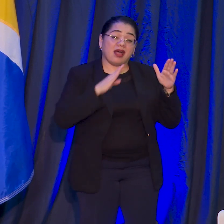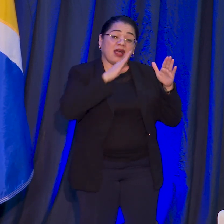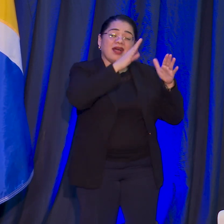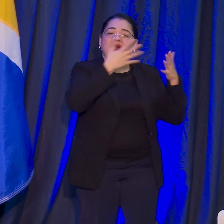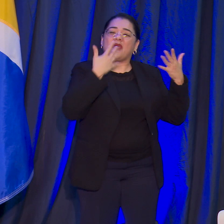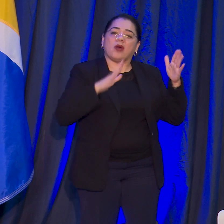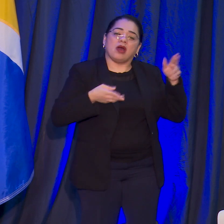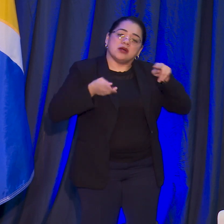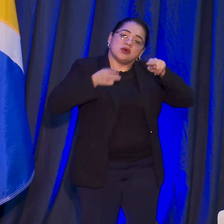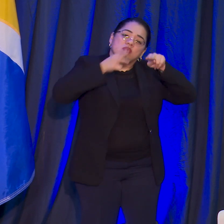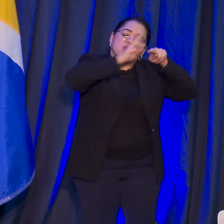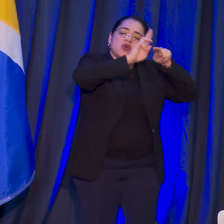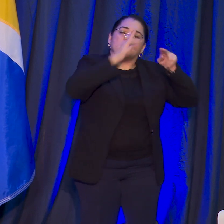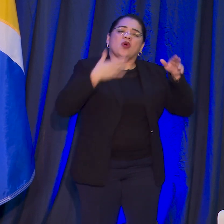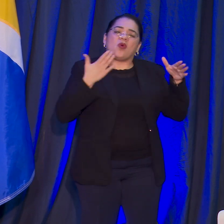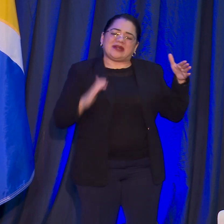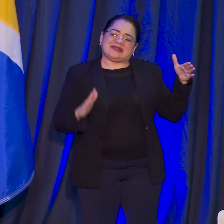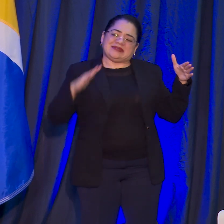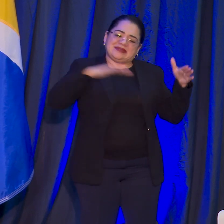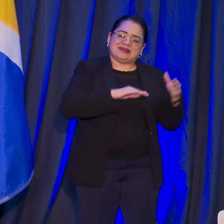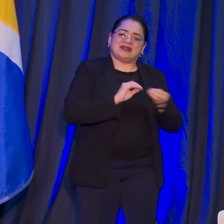En nuestra página web